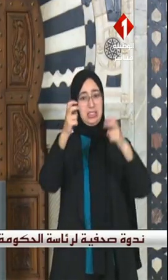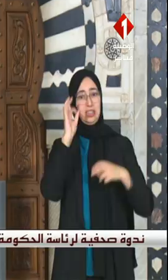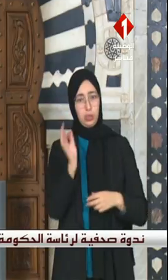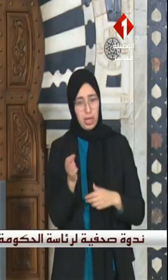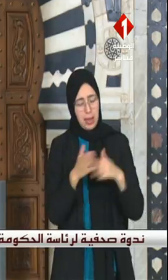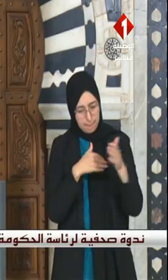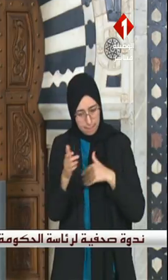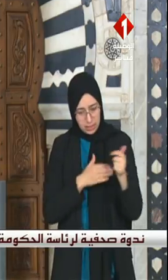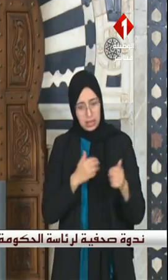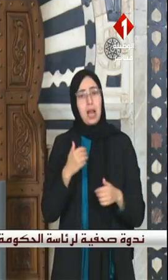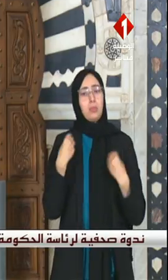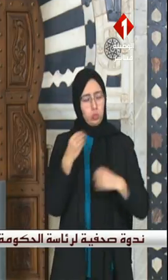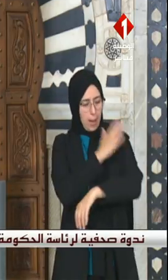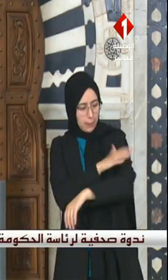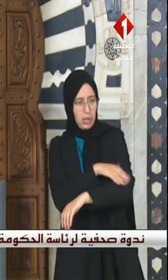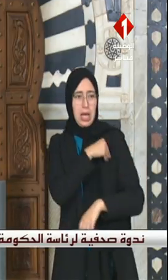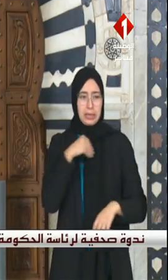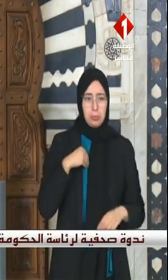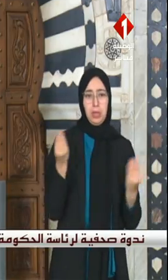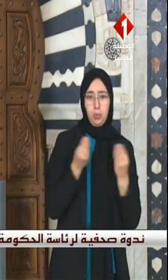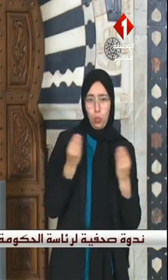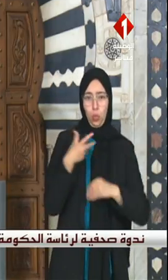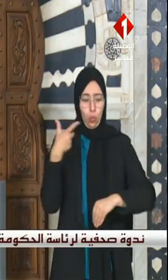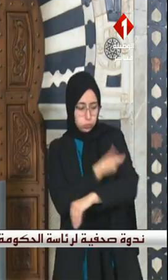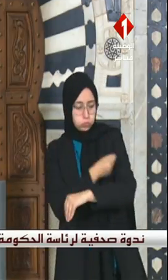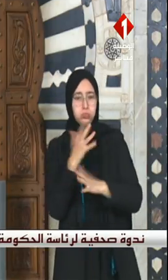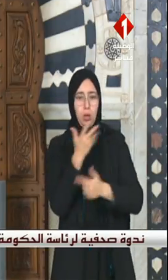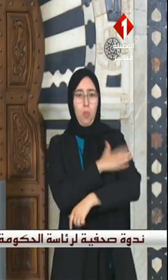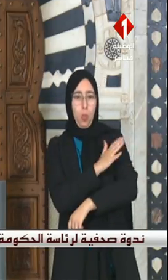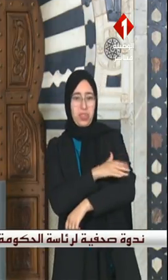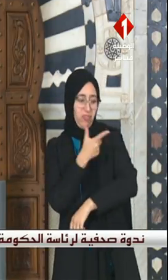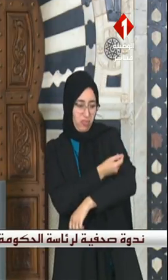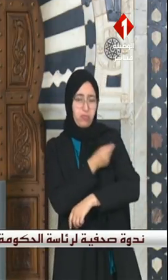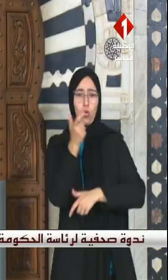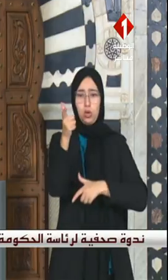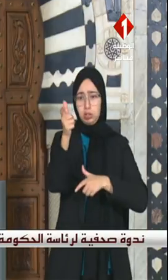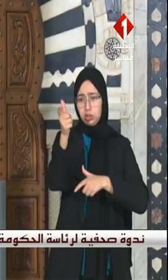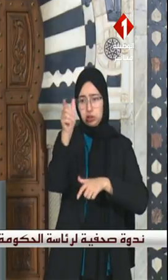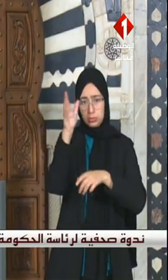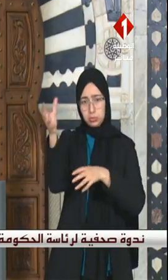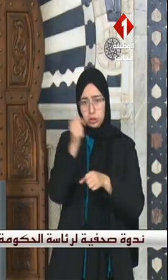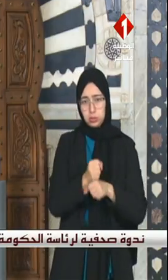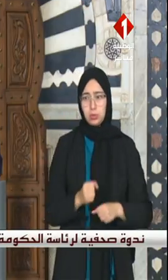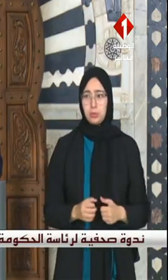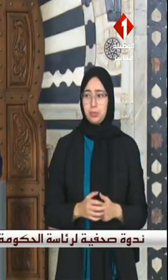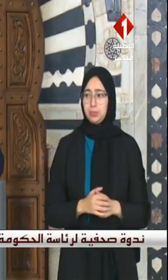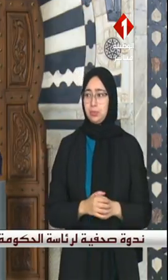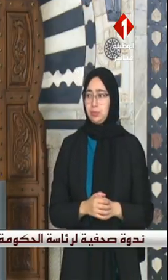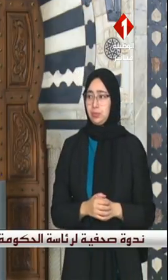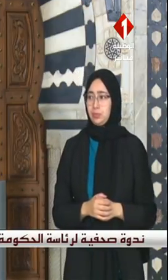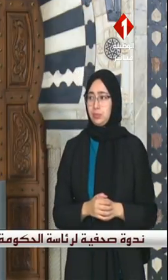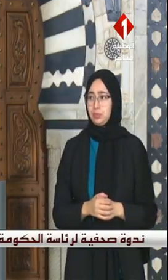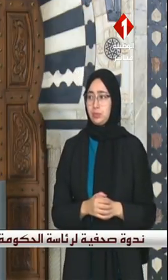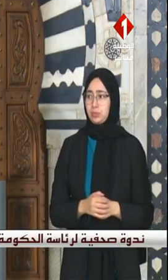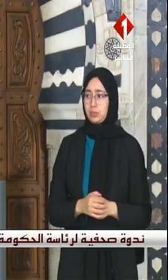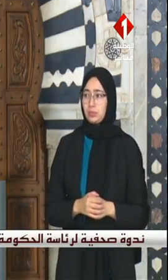تحبلها الوسائل كل موارد بشريه ضخمه اللي احنا قد ما نطوروها ديما تبقى محدوده. بالنسبه للسيد وزير الصحه